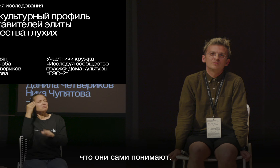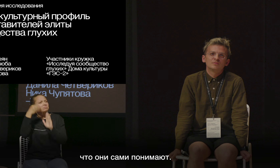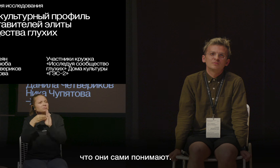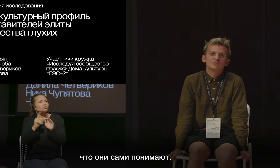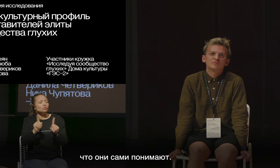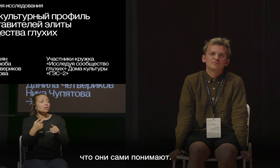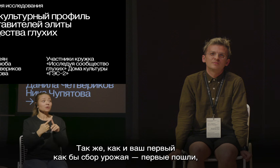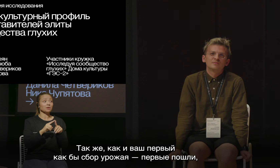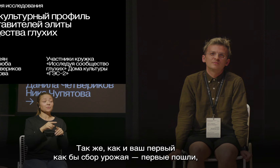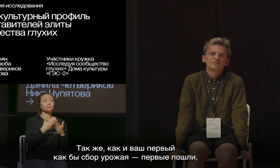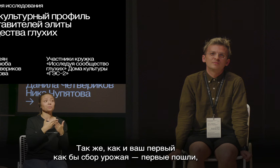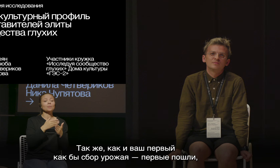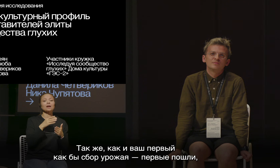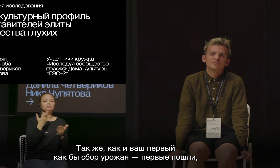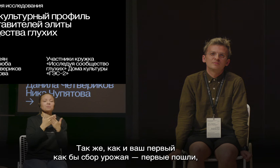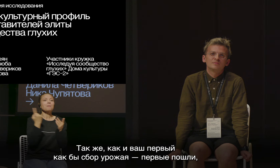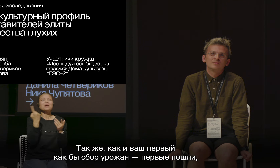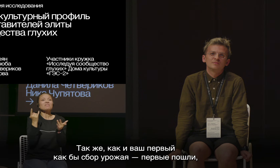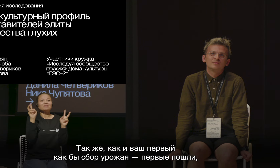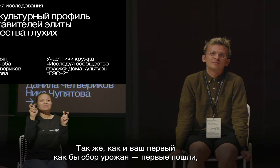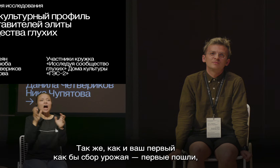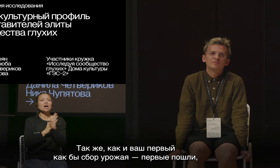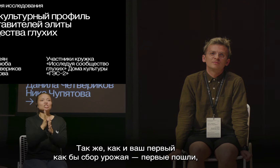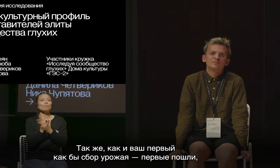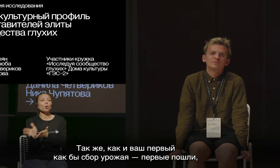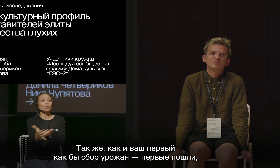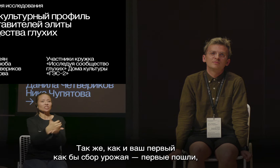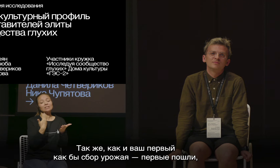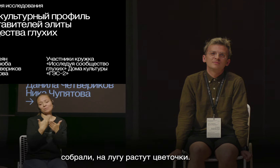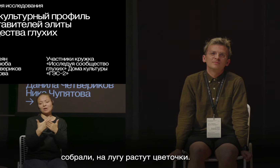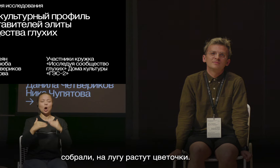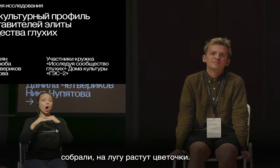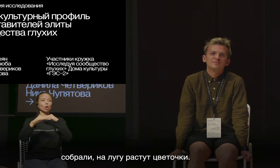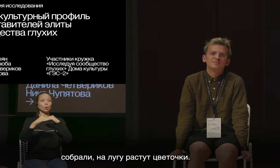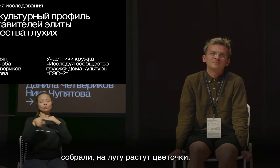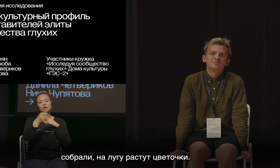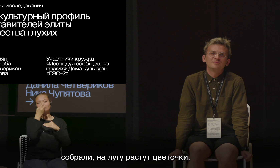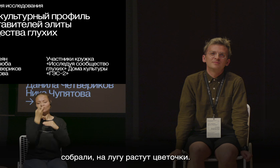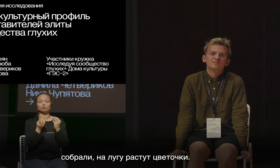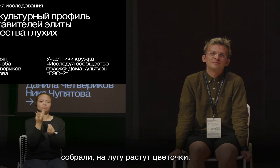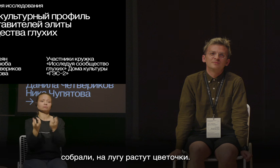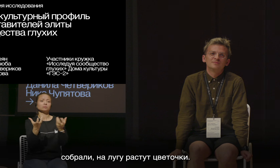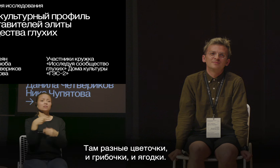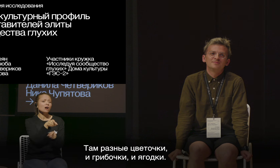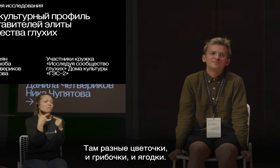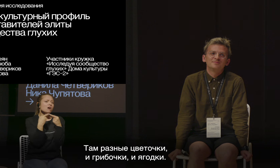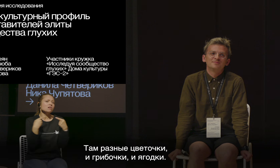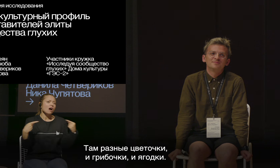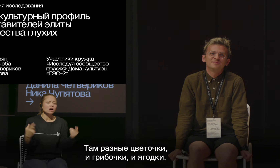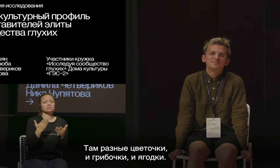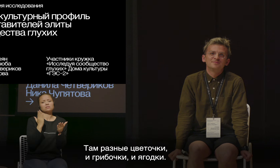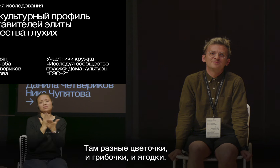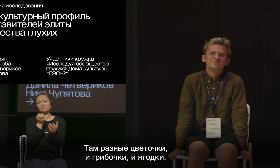первые пошли, значит, собрали, на лугу растут цветочки. Там разные цветочки, и грибочки, и ягодки. Вы все